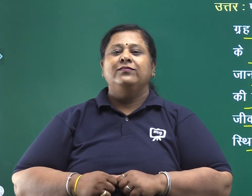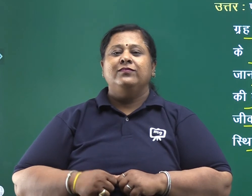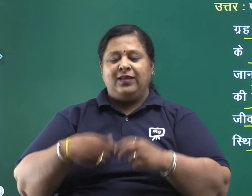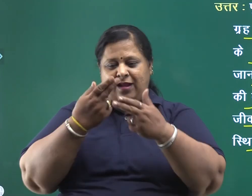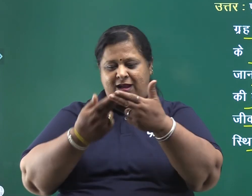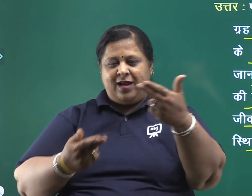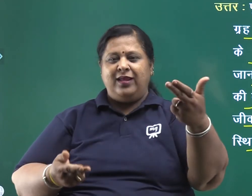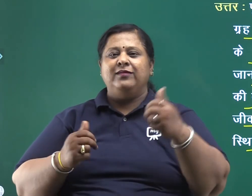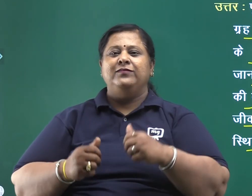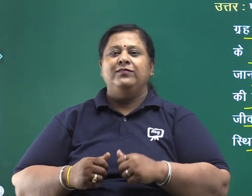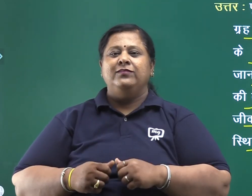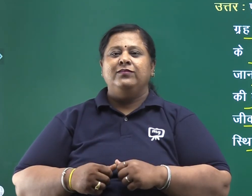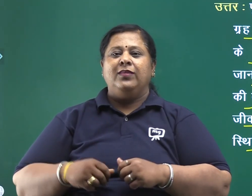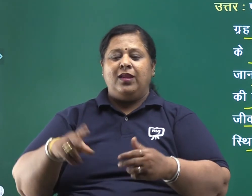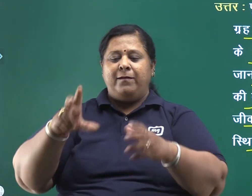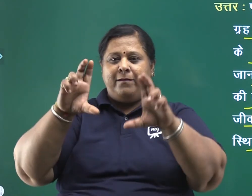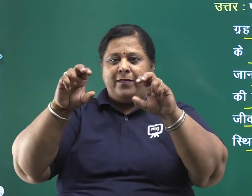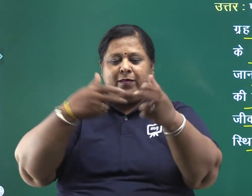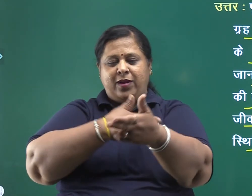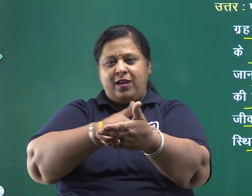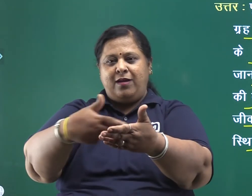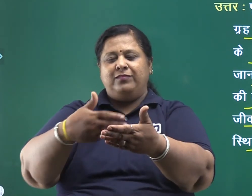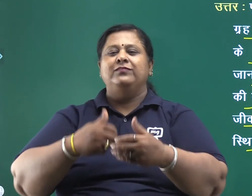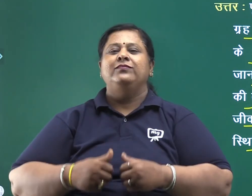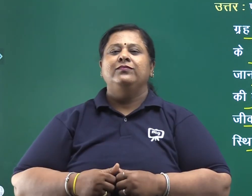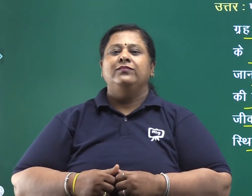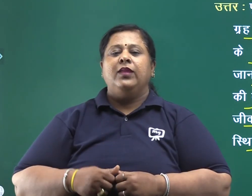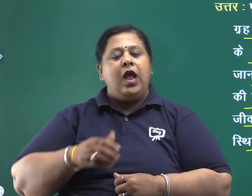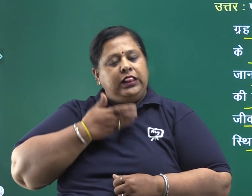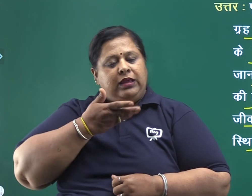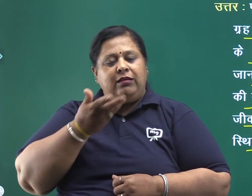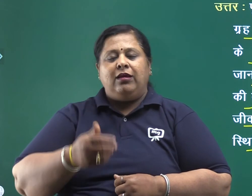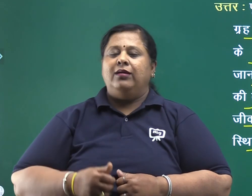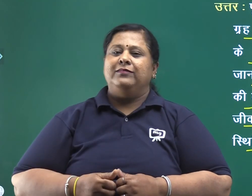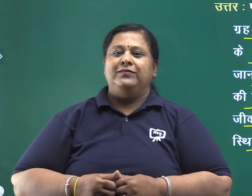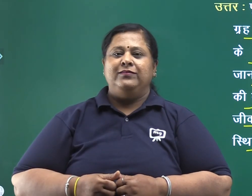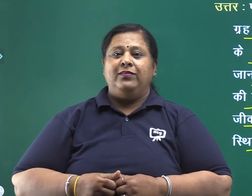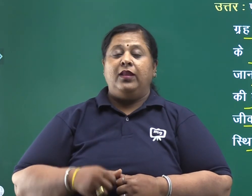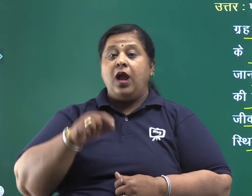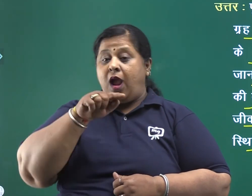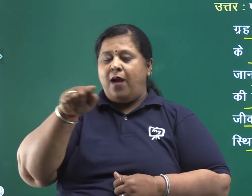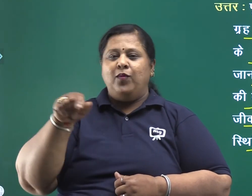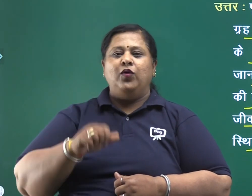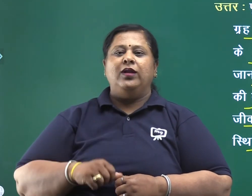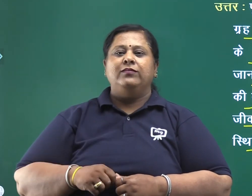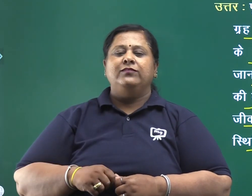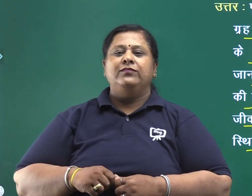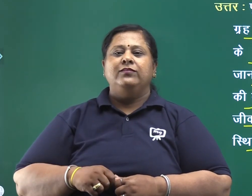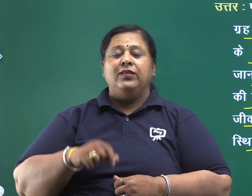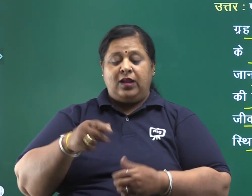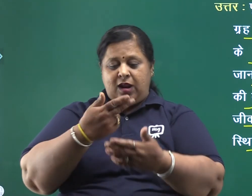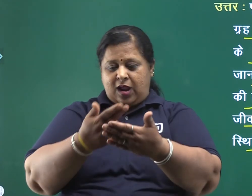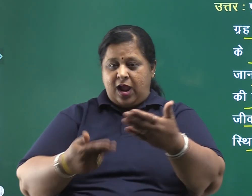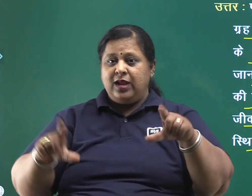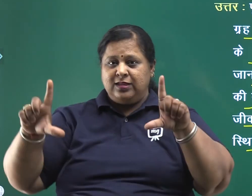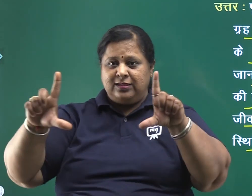कहानी पार नज़र के का अध्ययन किया। आप लोगों ने कहानी